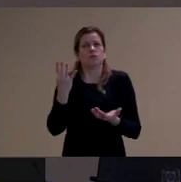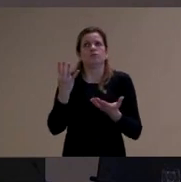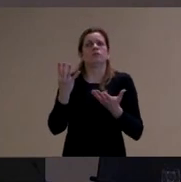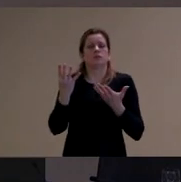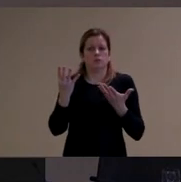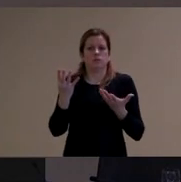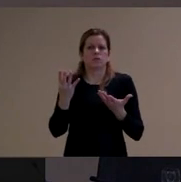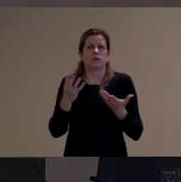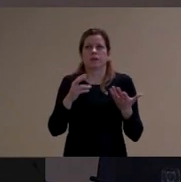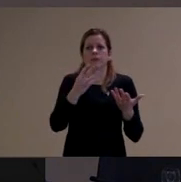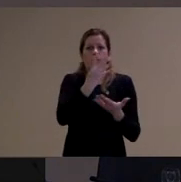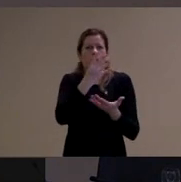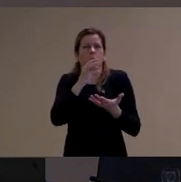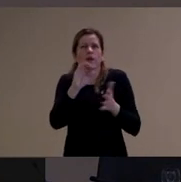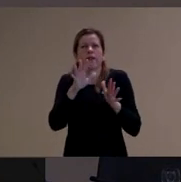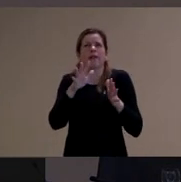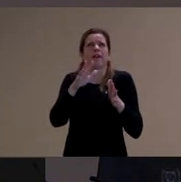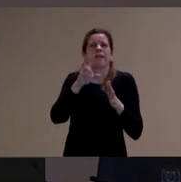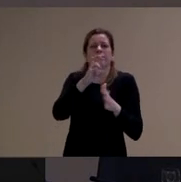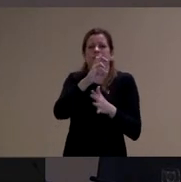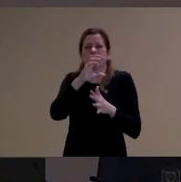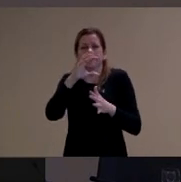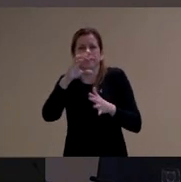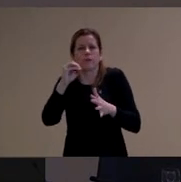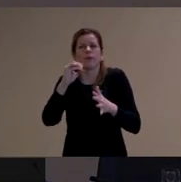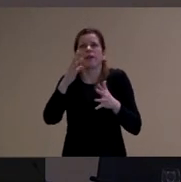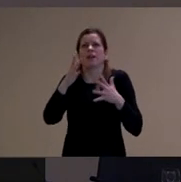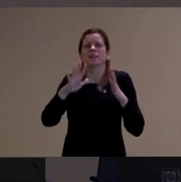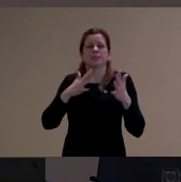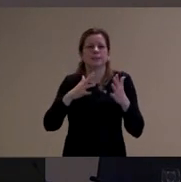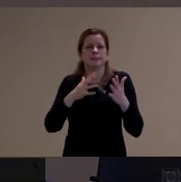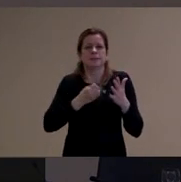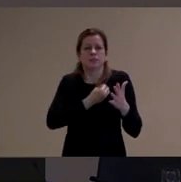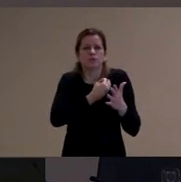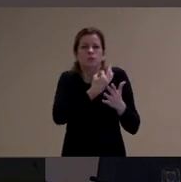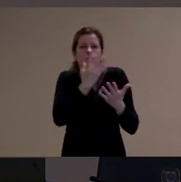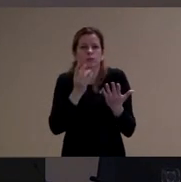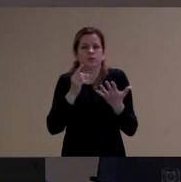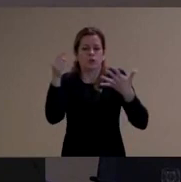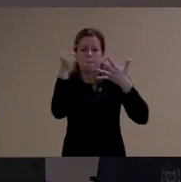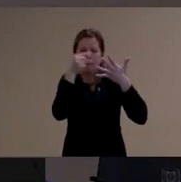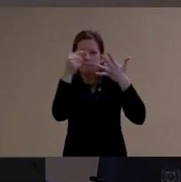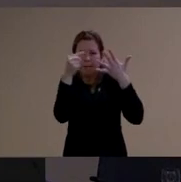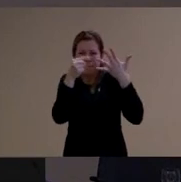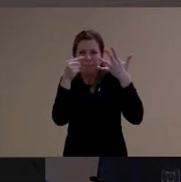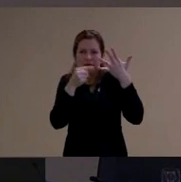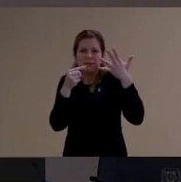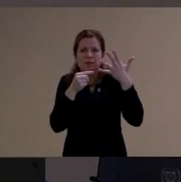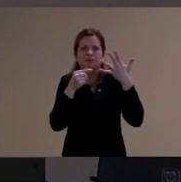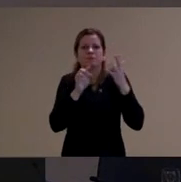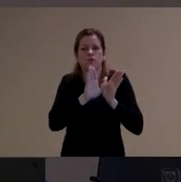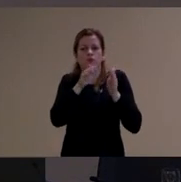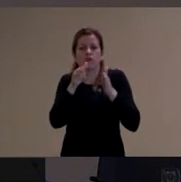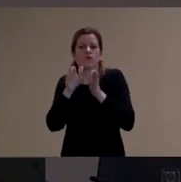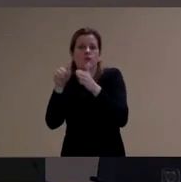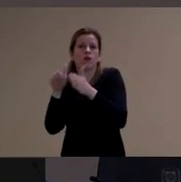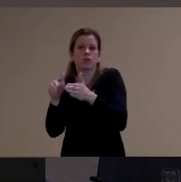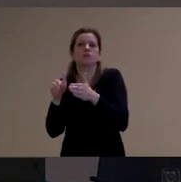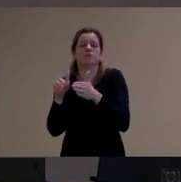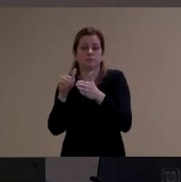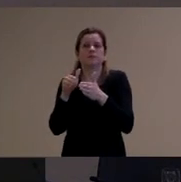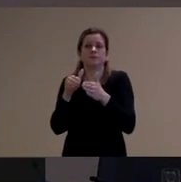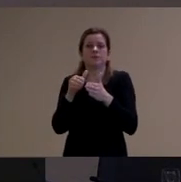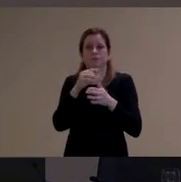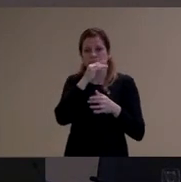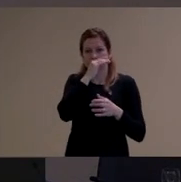tantos 50 e tanto é um número significativo né de indicações e separaram as